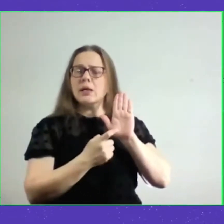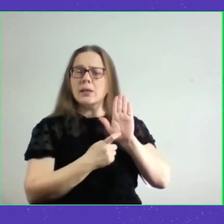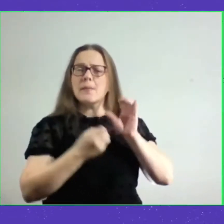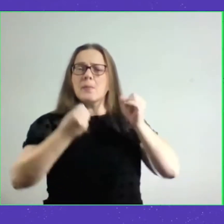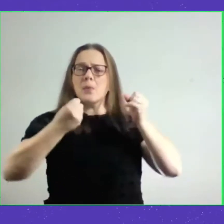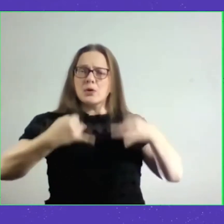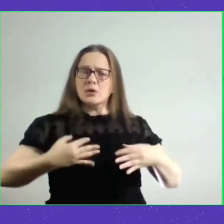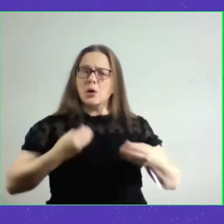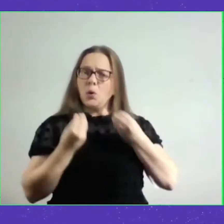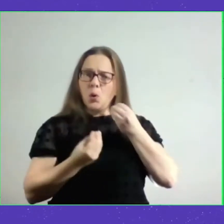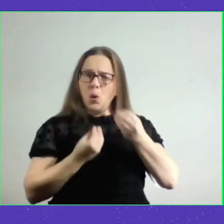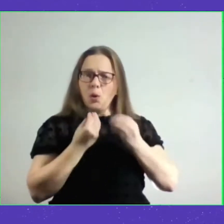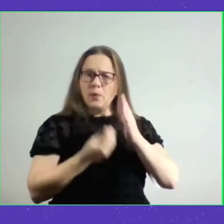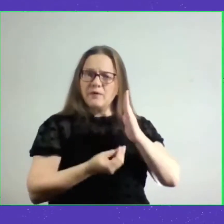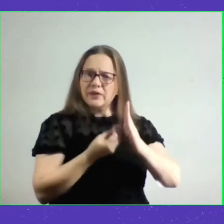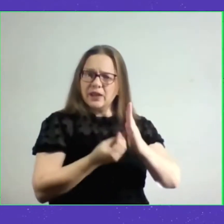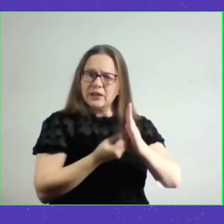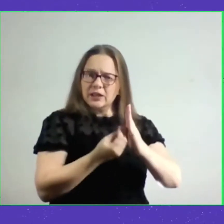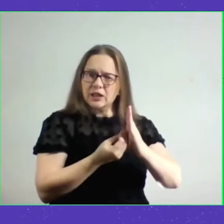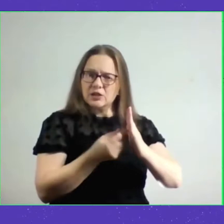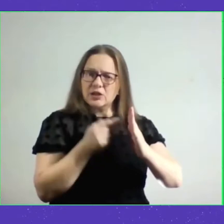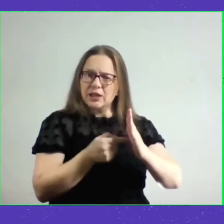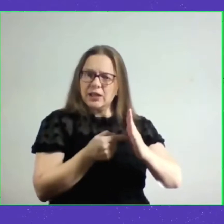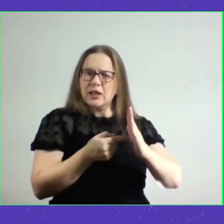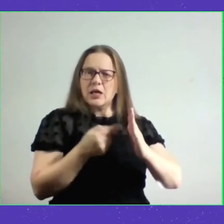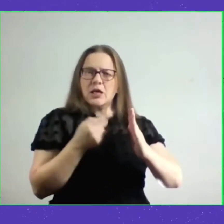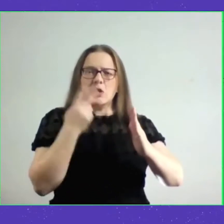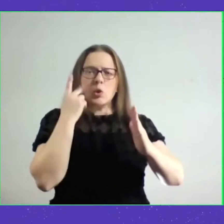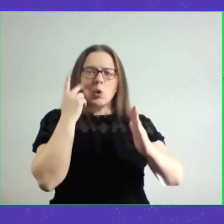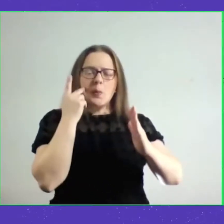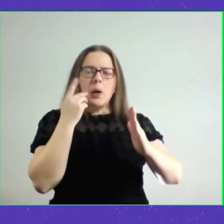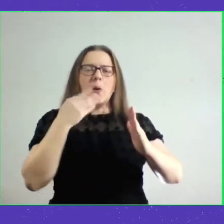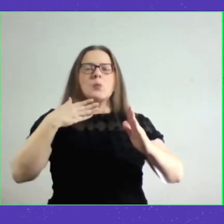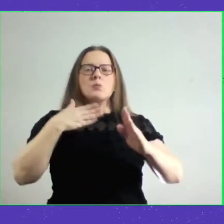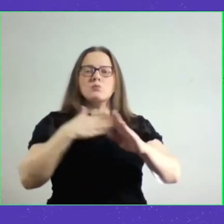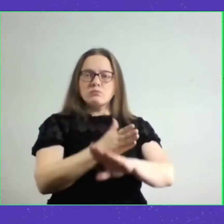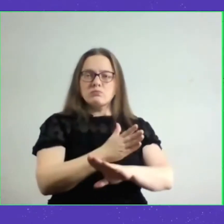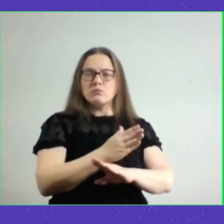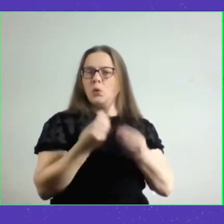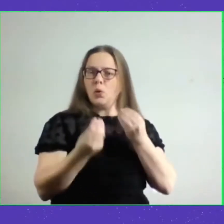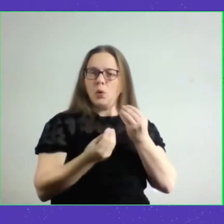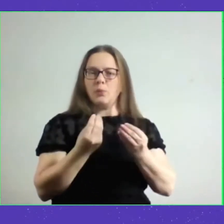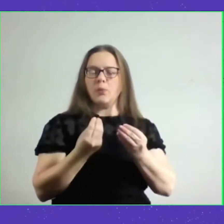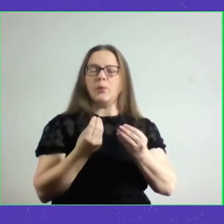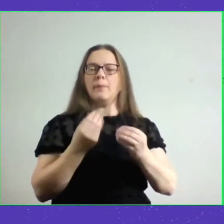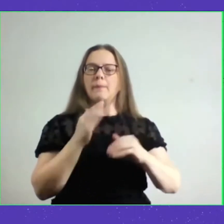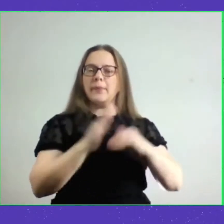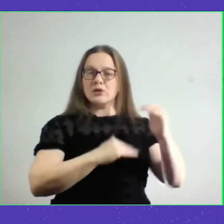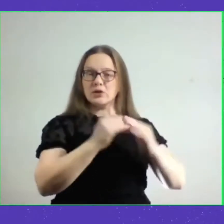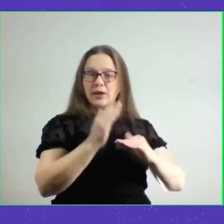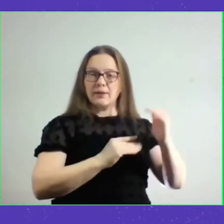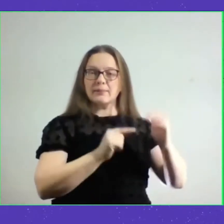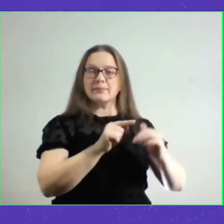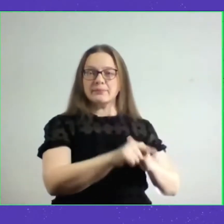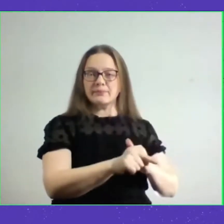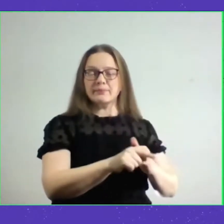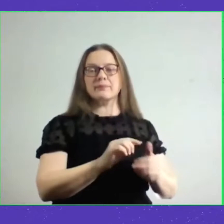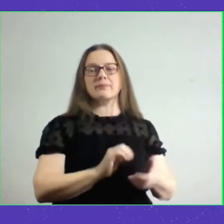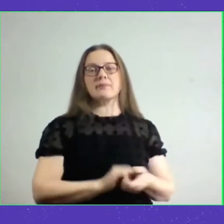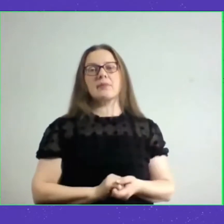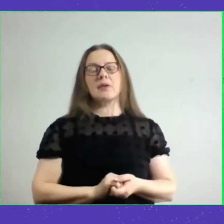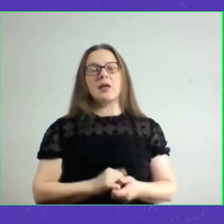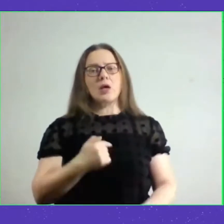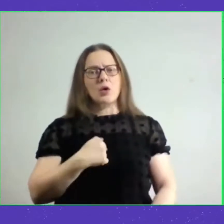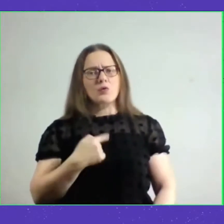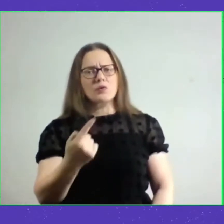nesses capítulos do Evangelho de Mateus. Além da realidade do reino dos céus, se eu e você hoje